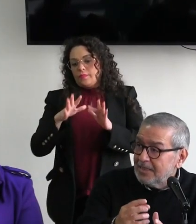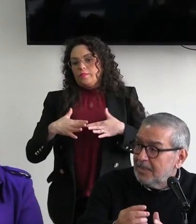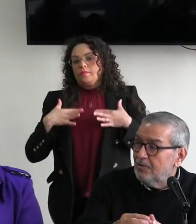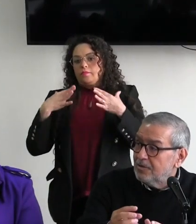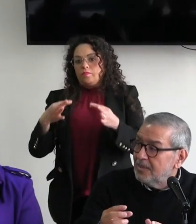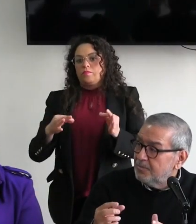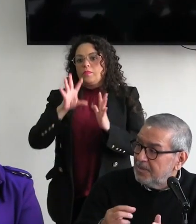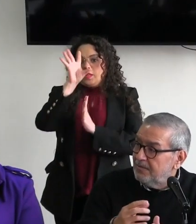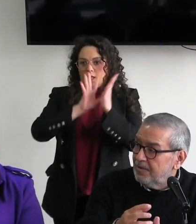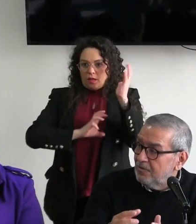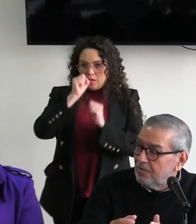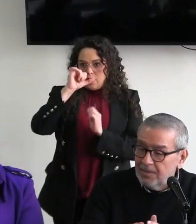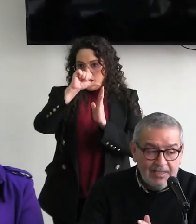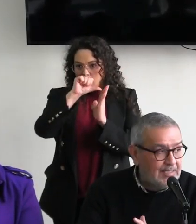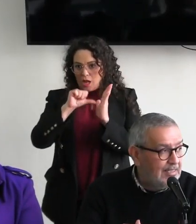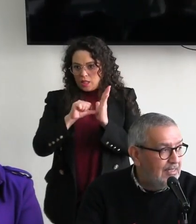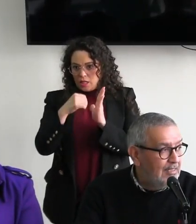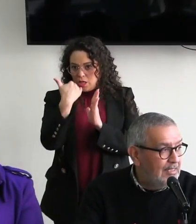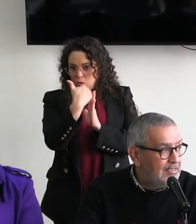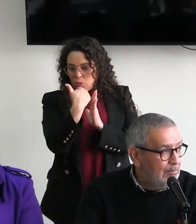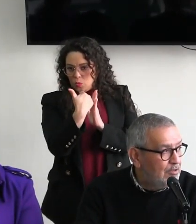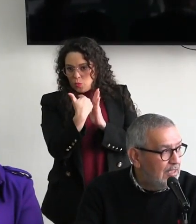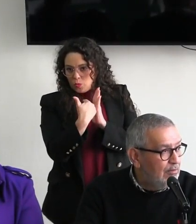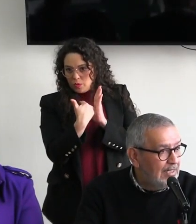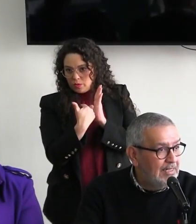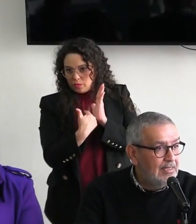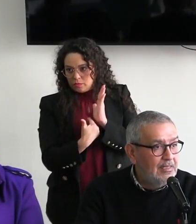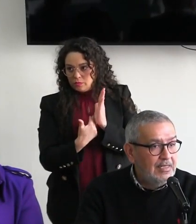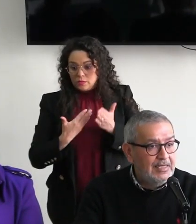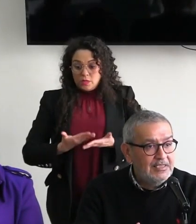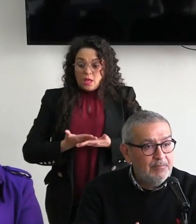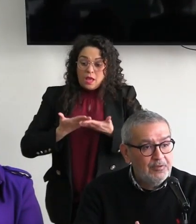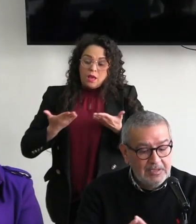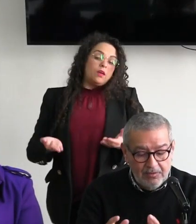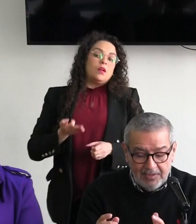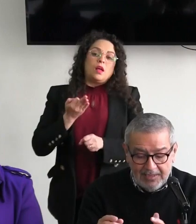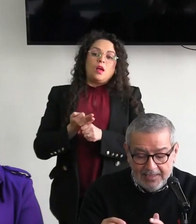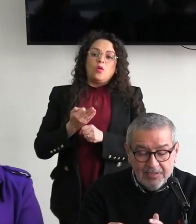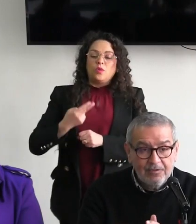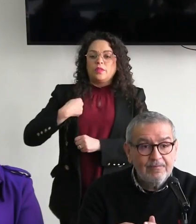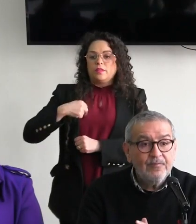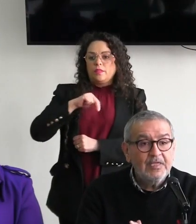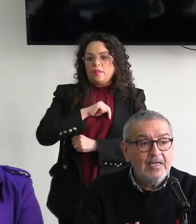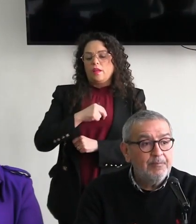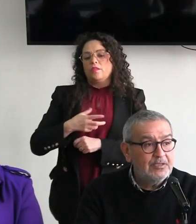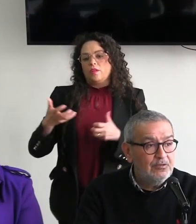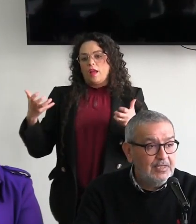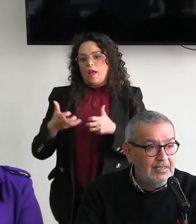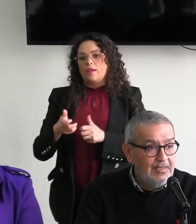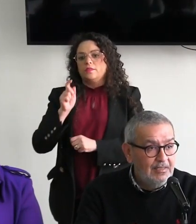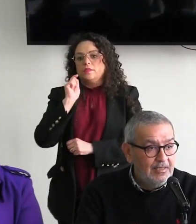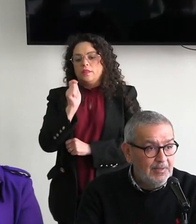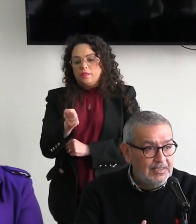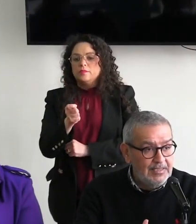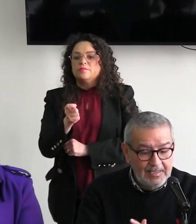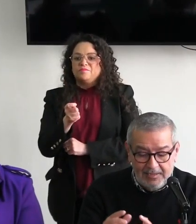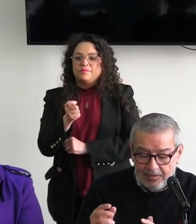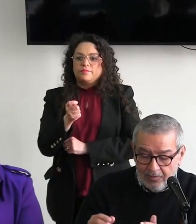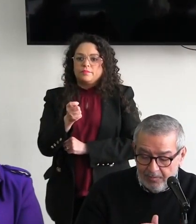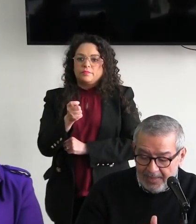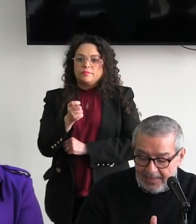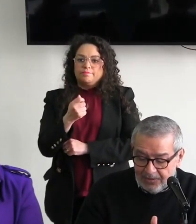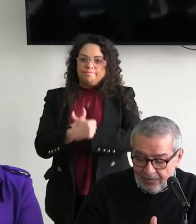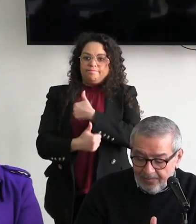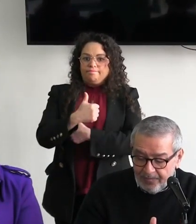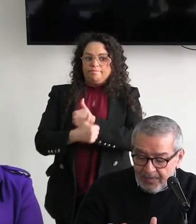de los artículos en específico con el que estamos ahora en este proceso de selección de la persona que va a dirigir el